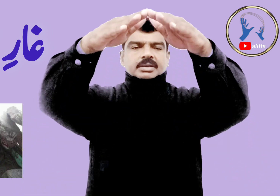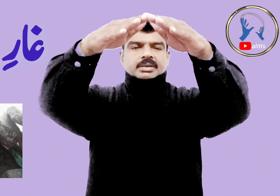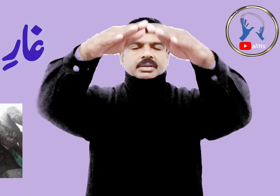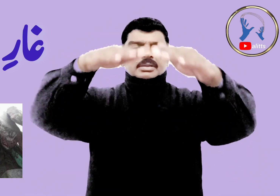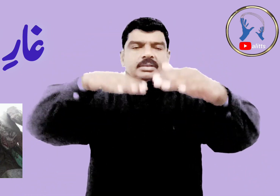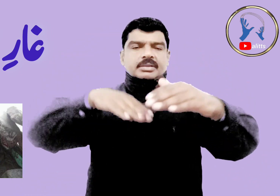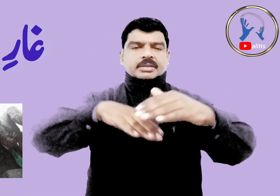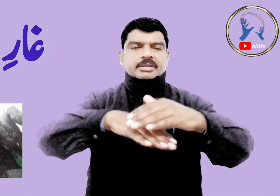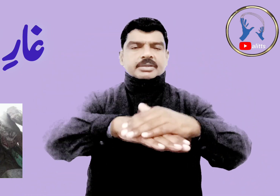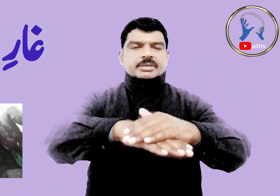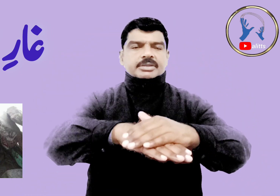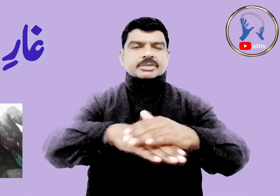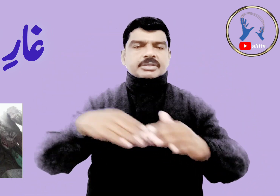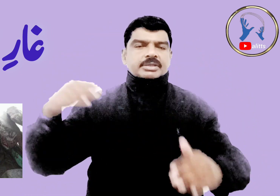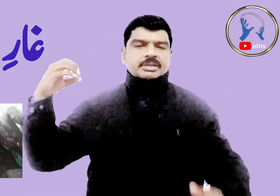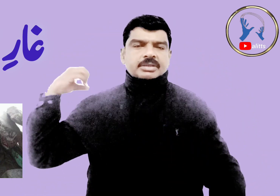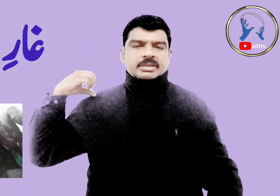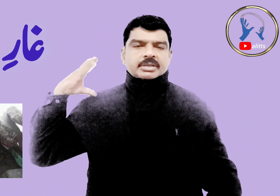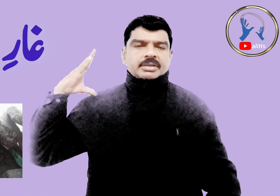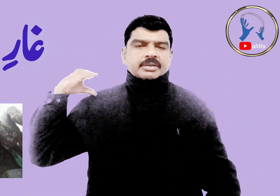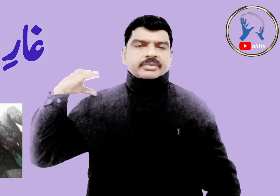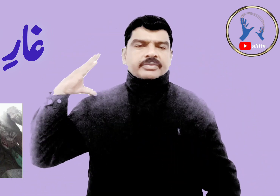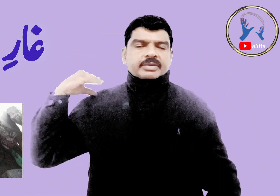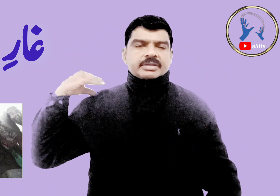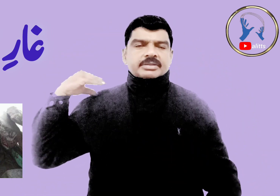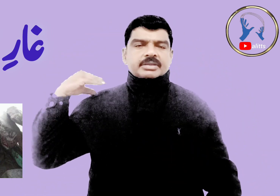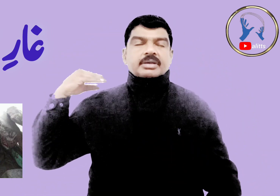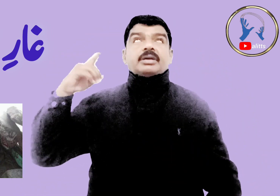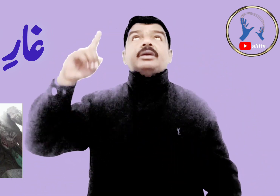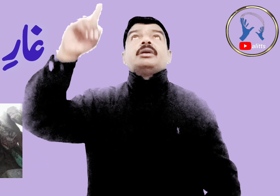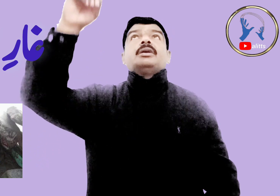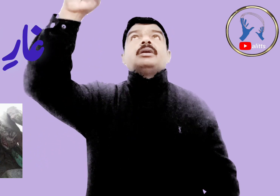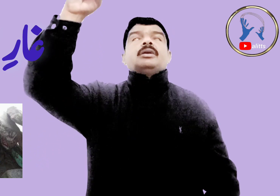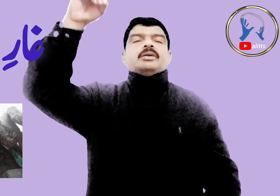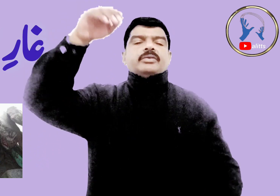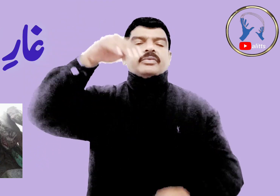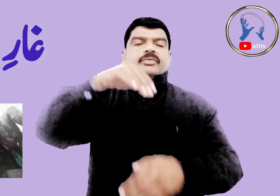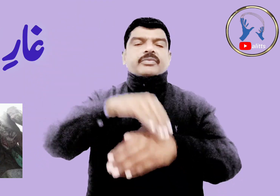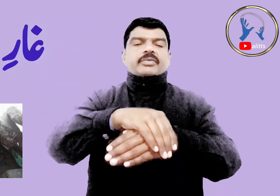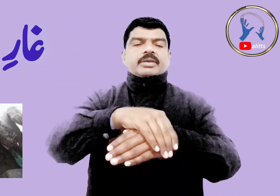पहाड़ नीचे फरिश्ता वही।